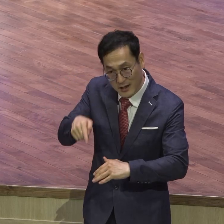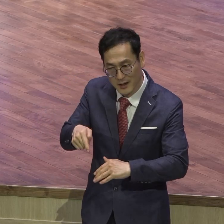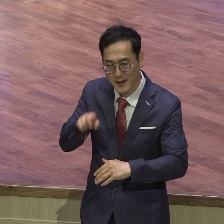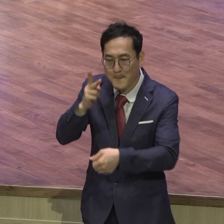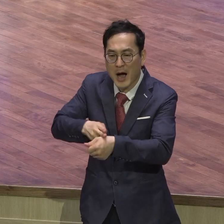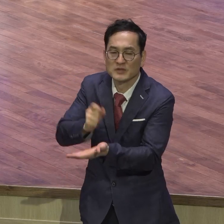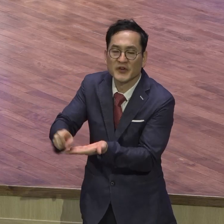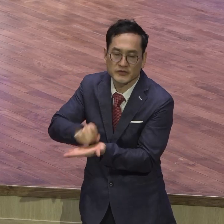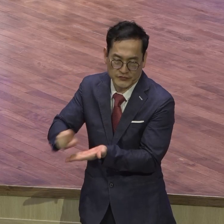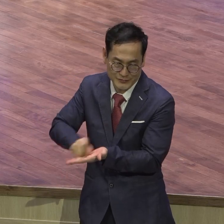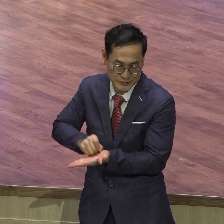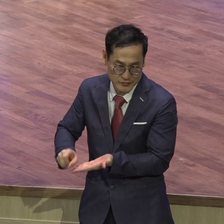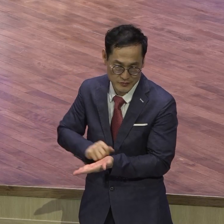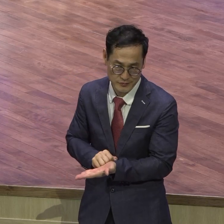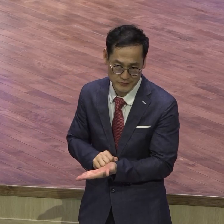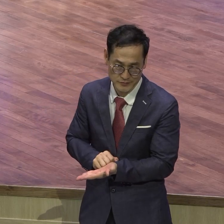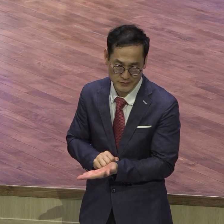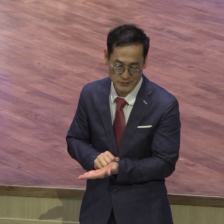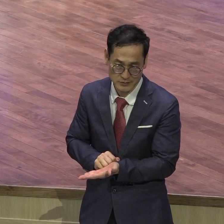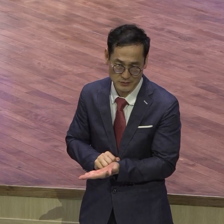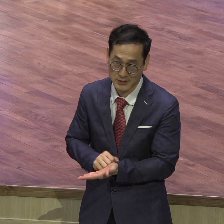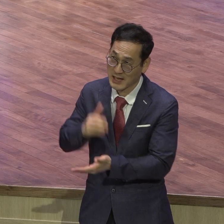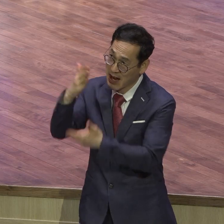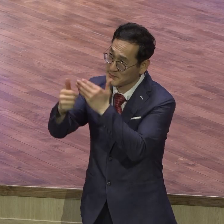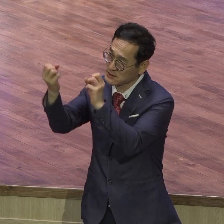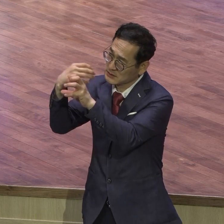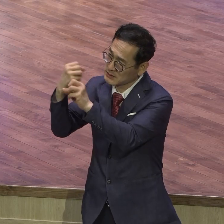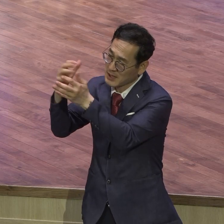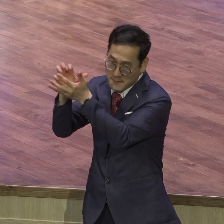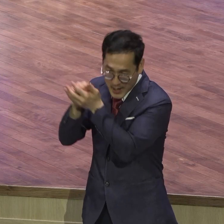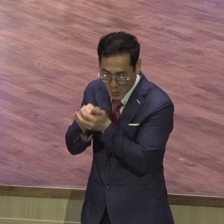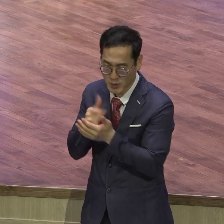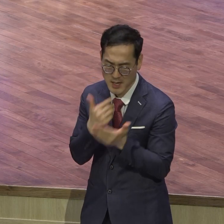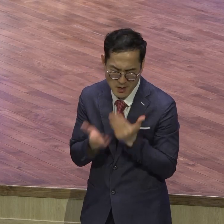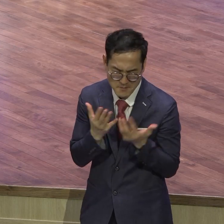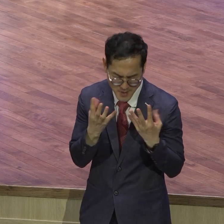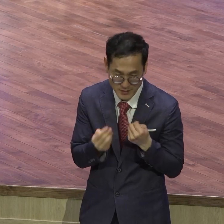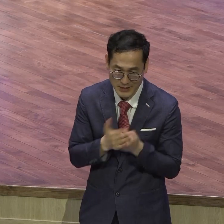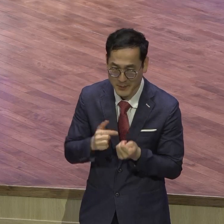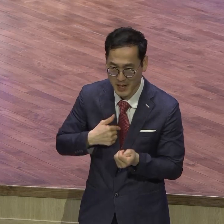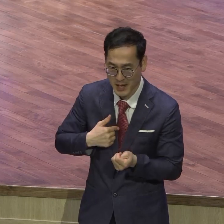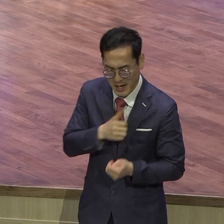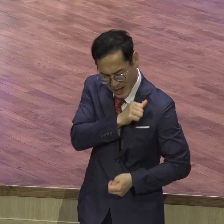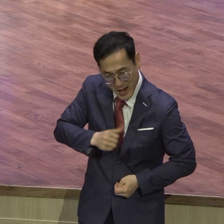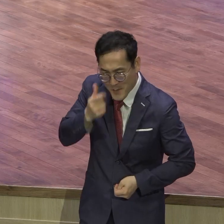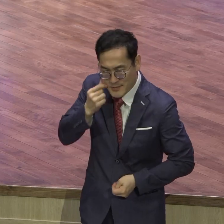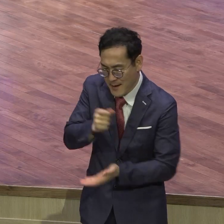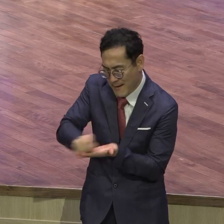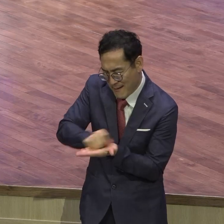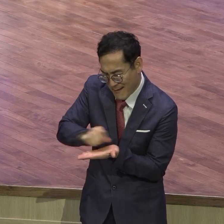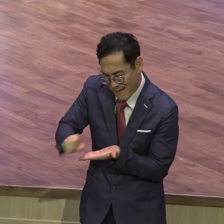응답 지속적인 응답을 체험했기 때문에 성경을 신약 성경의 반을 다 썼다니까